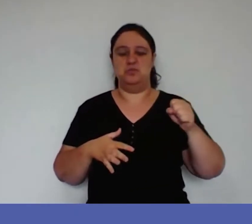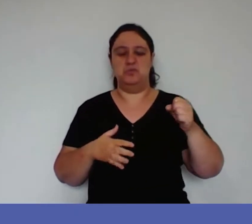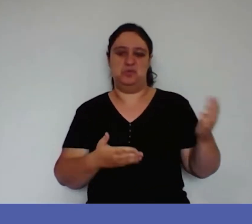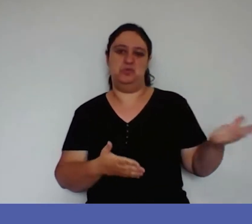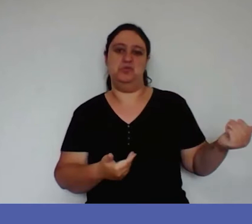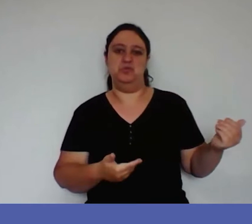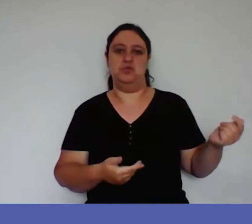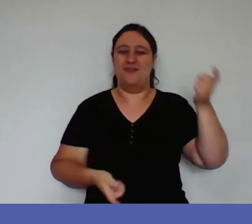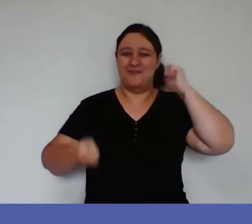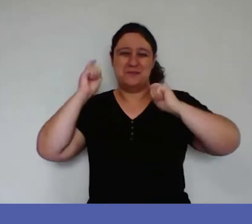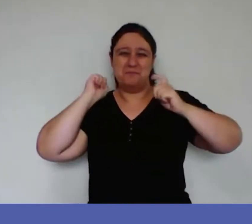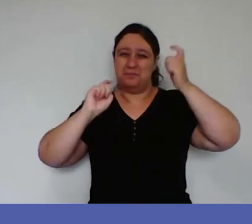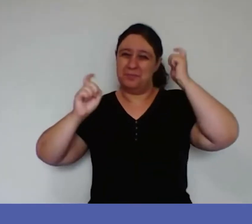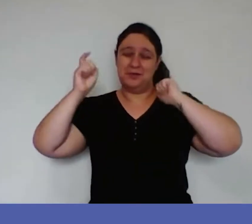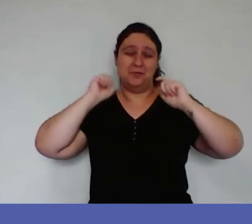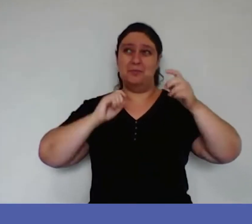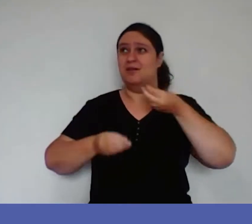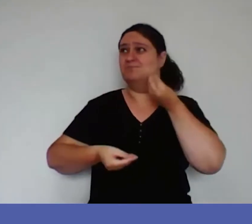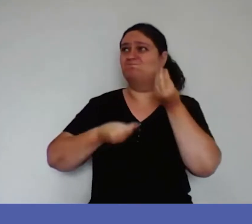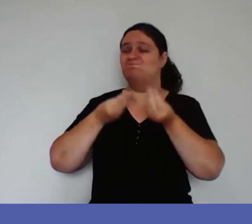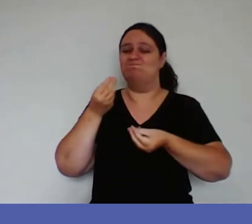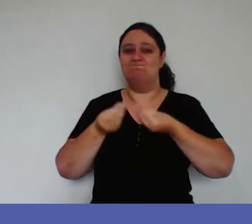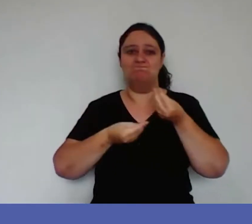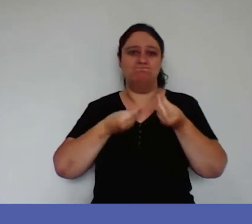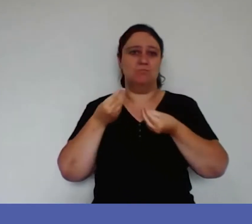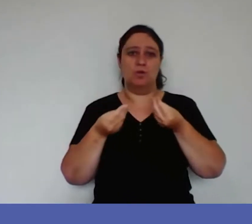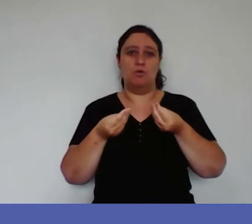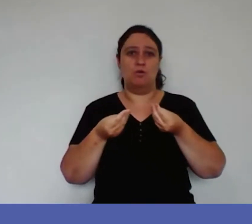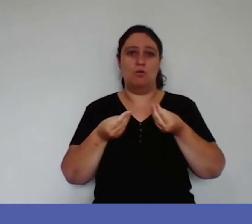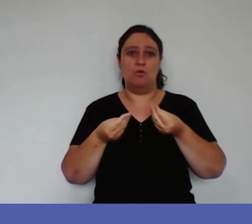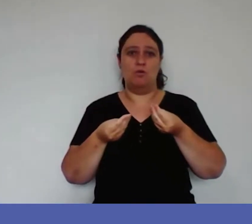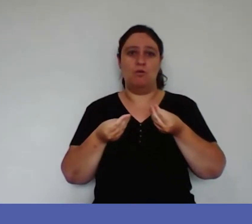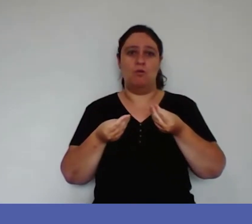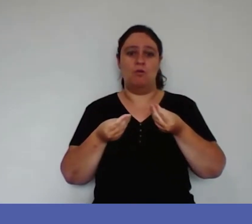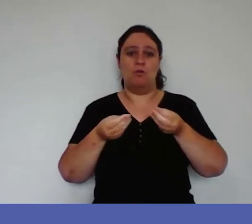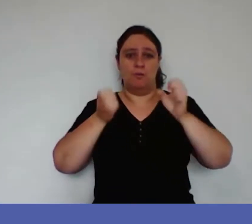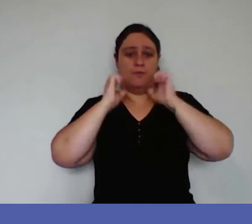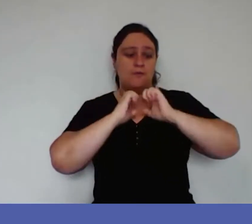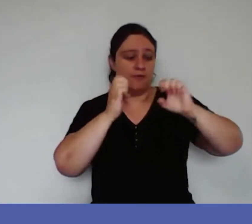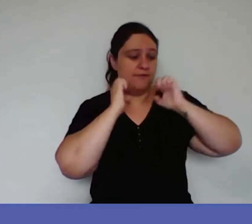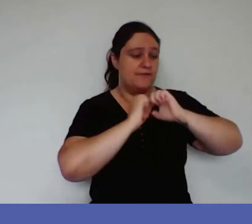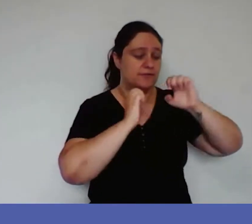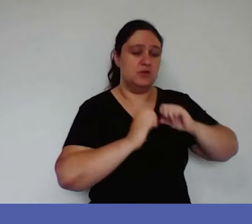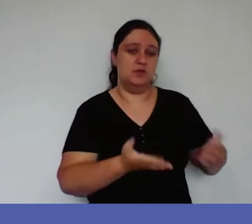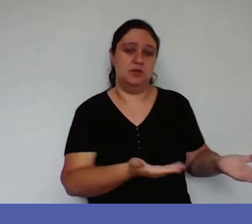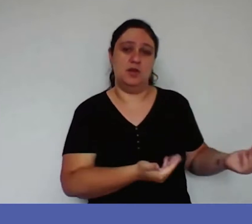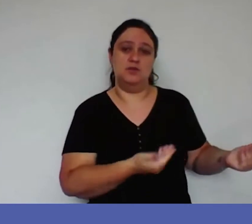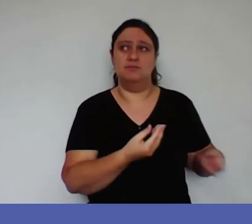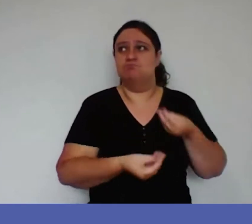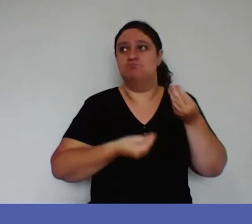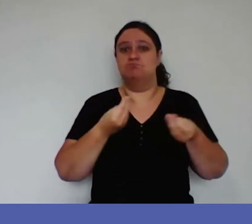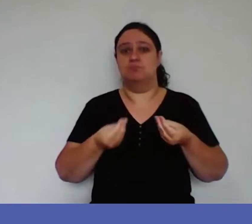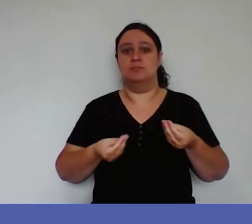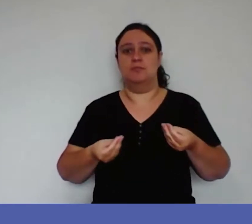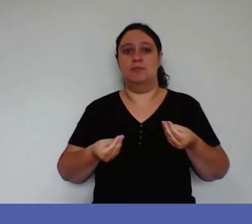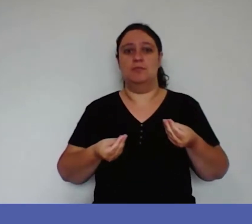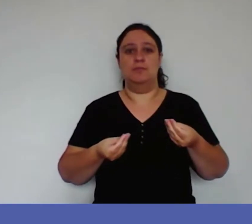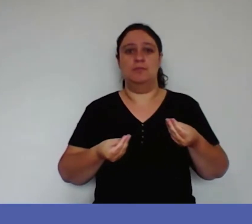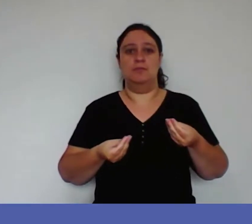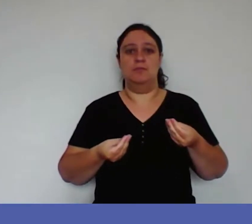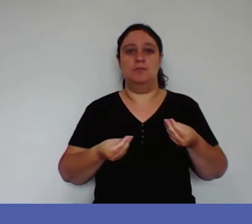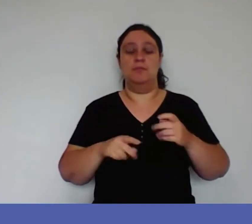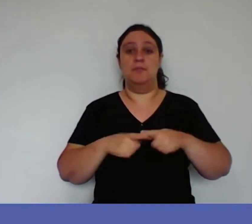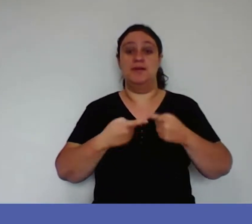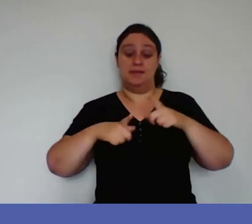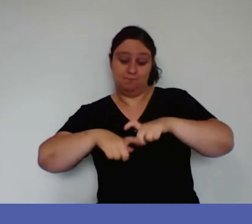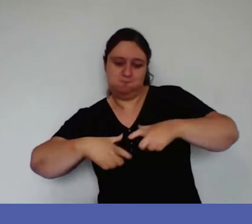em como poder ganhar mais jovens para o Senhor. Irmãos, todas essas ferramentas foram turbinadas dentro de